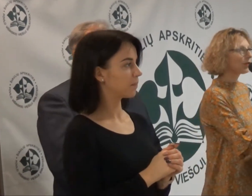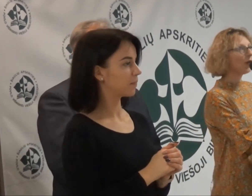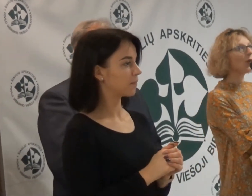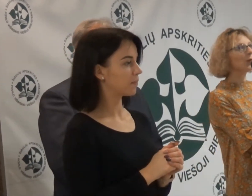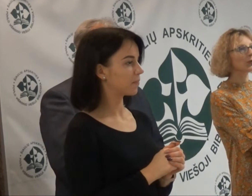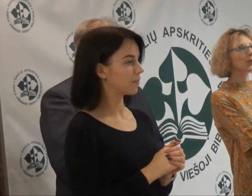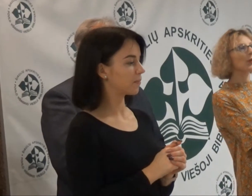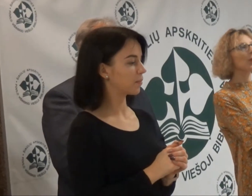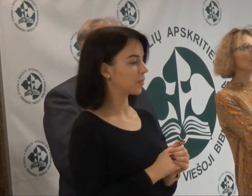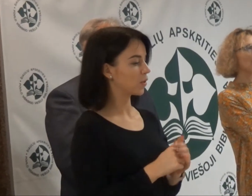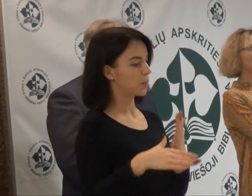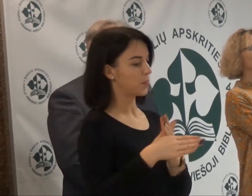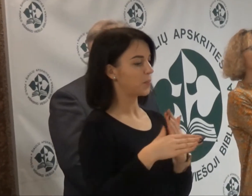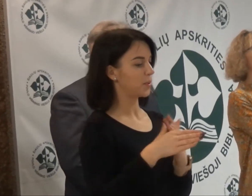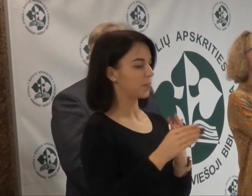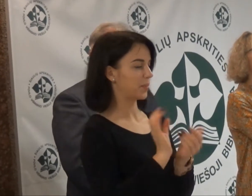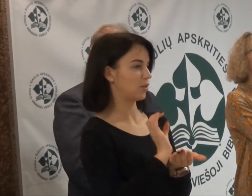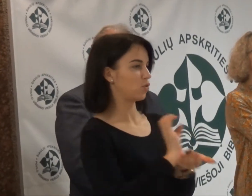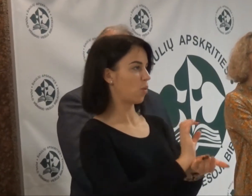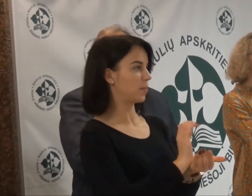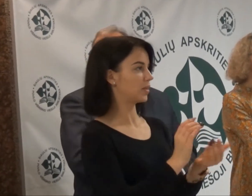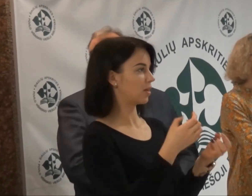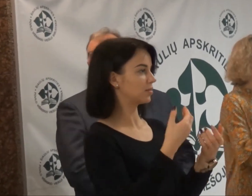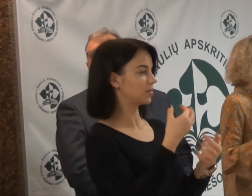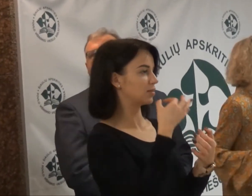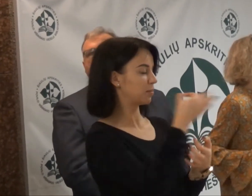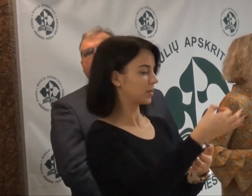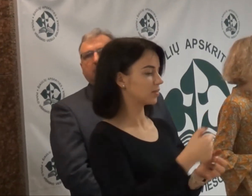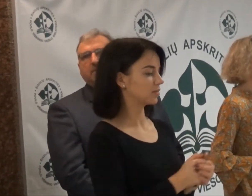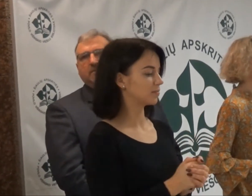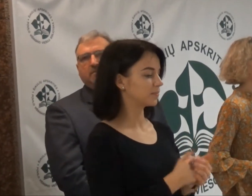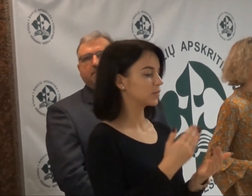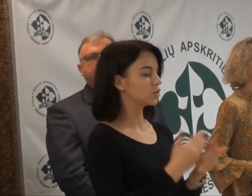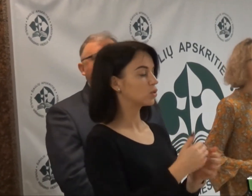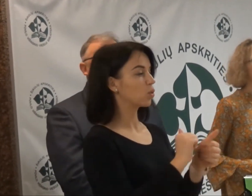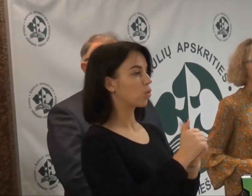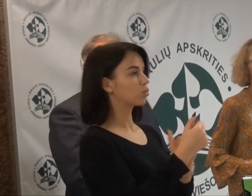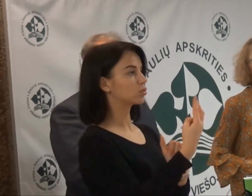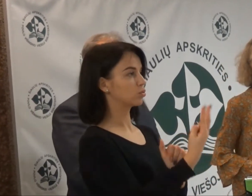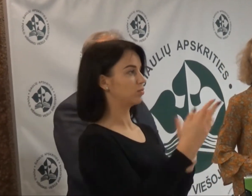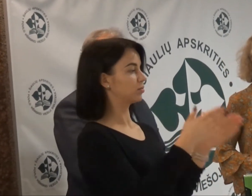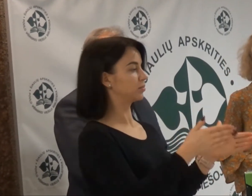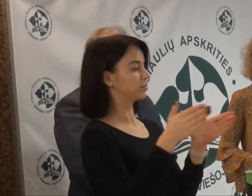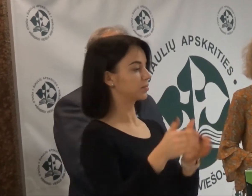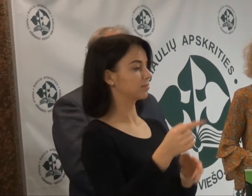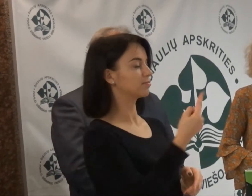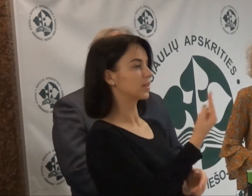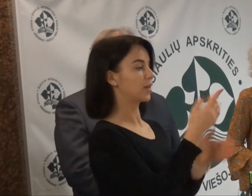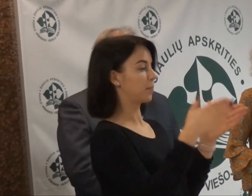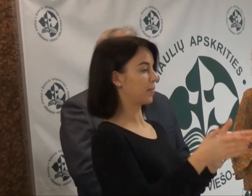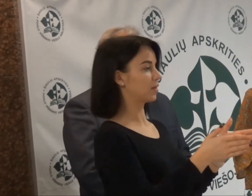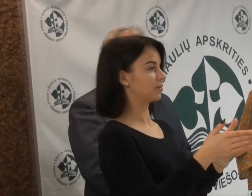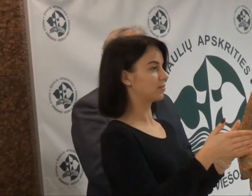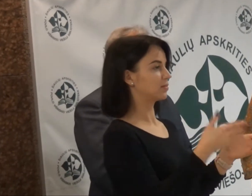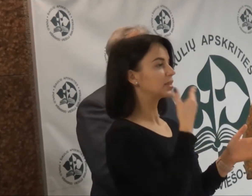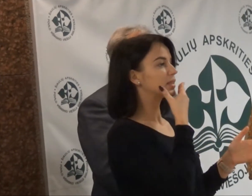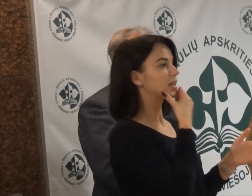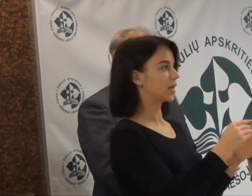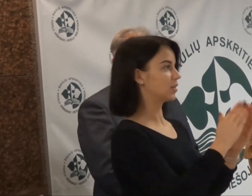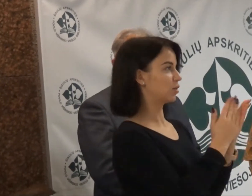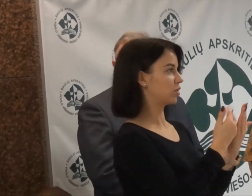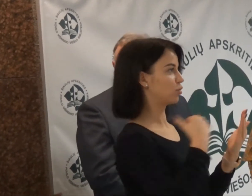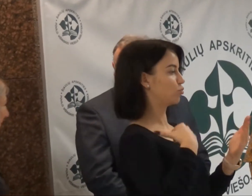paskelbti šio konkurso nominantus. Konkursas susideda iš dviejų dalių. Pirma, gražiausia knyga išrenka